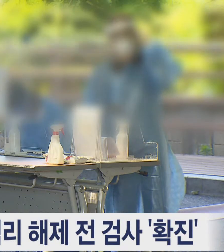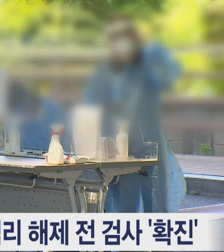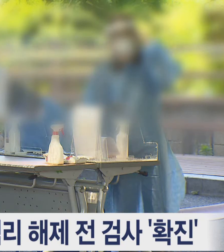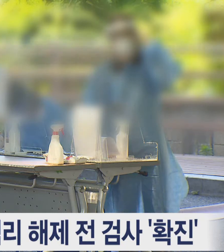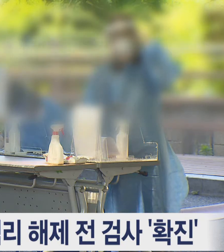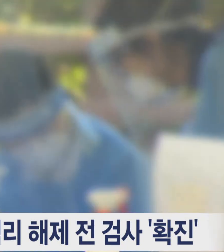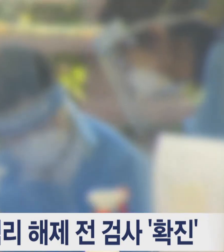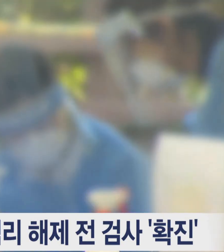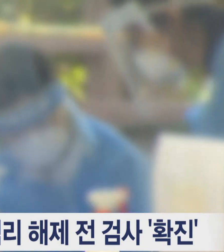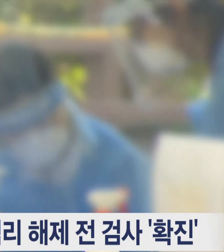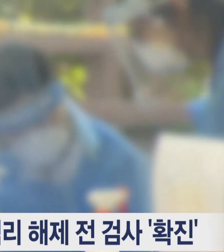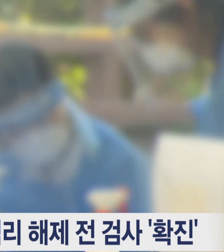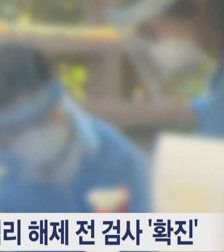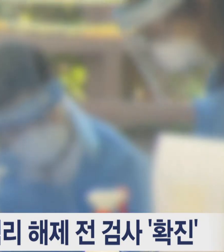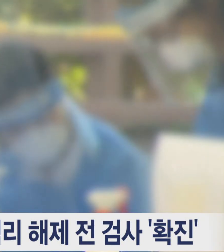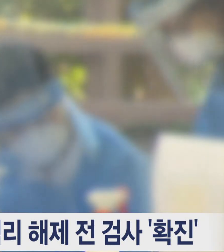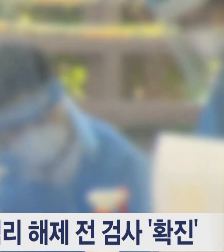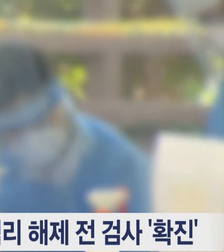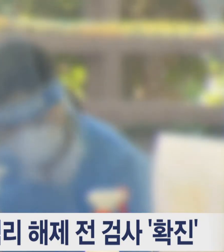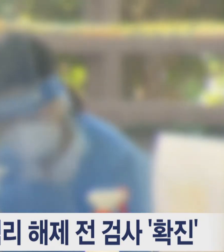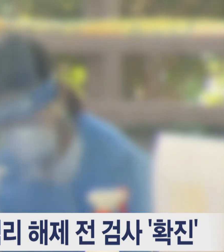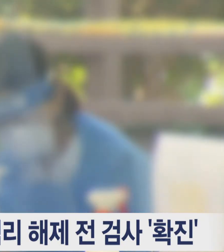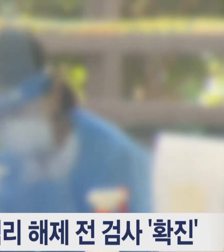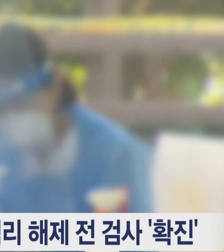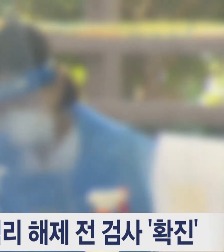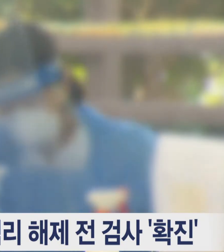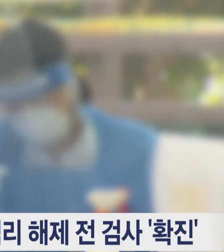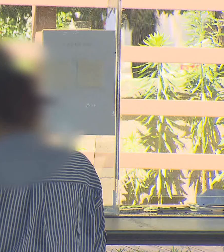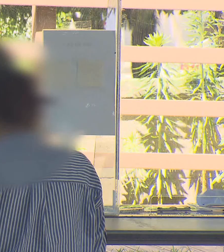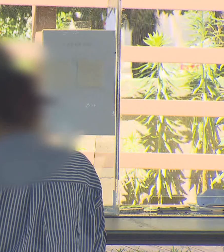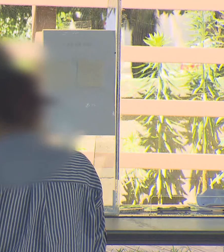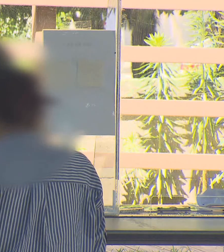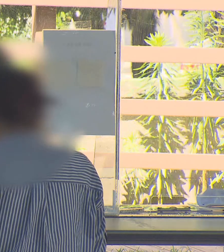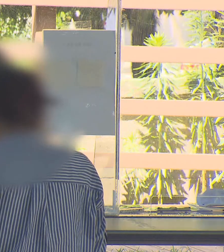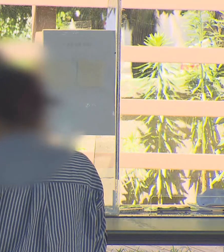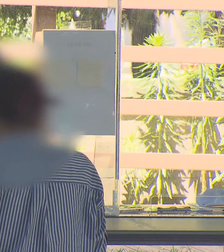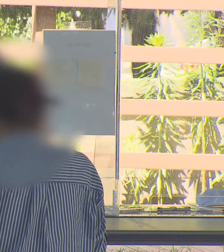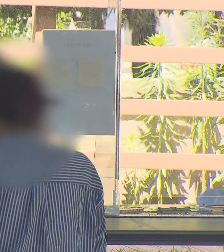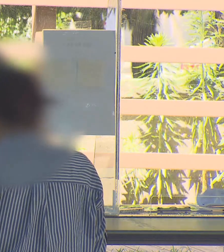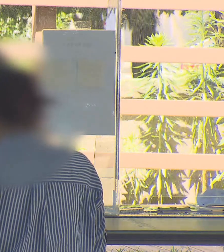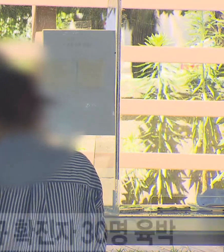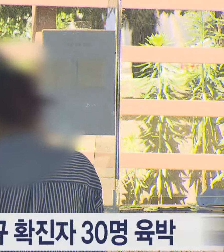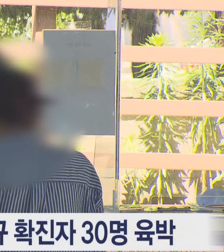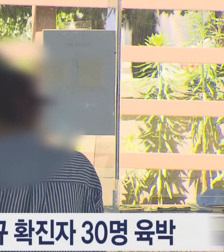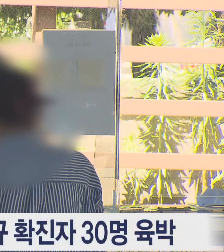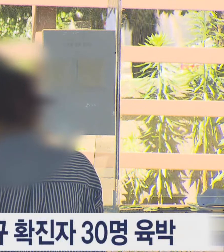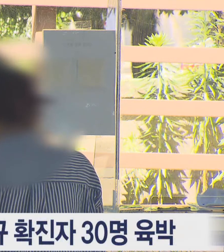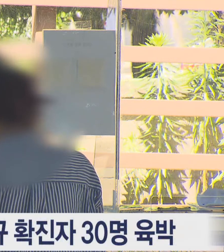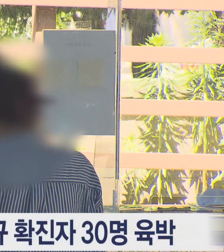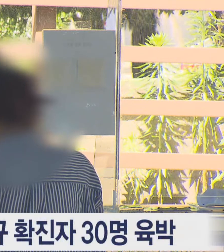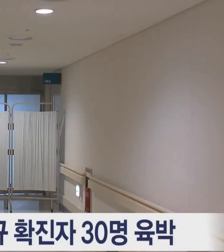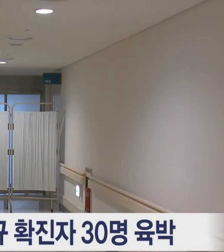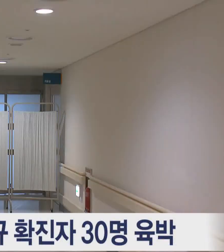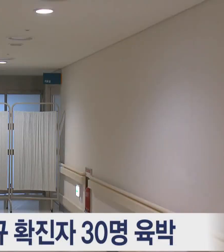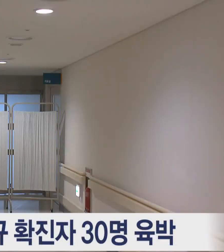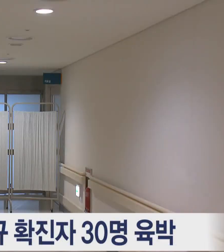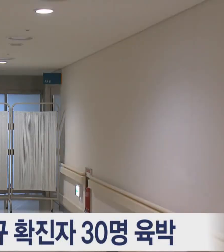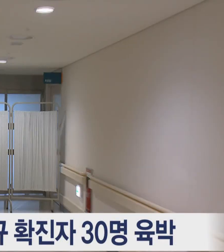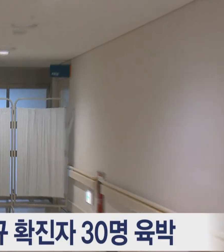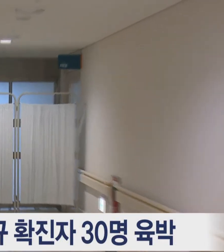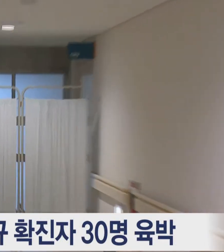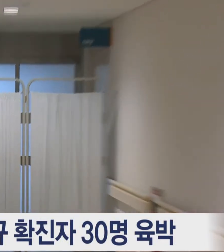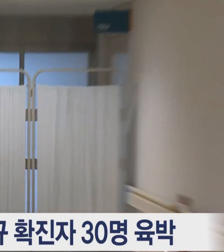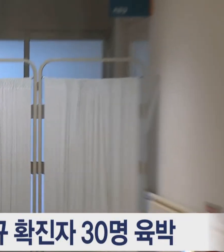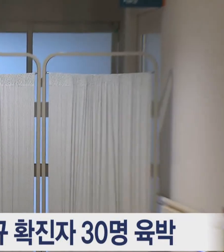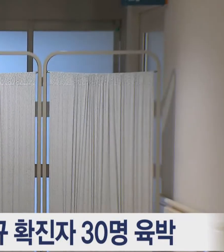여성도 격리 해제 전 검사에서 확진 판정을 받았습니다. 울산에서는 최근 일주일 새 확진자가